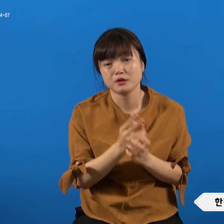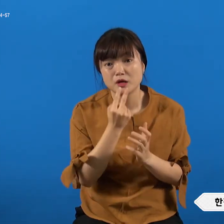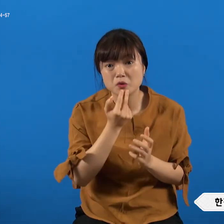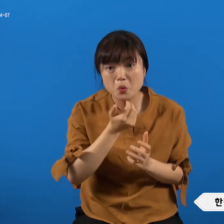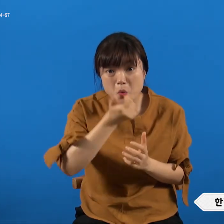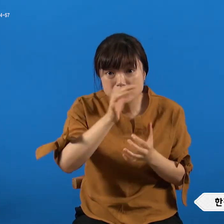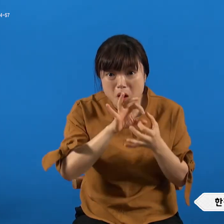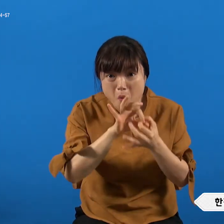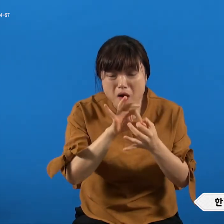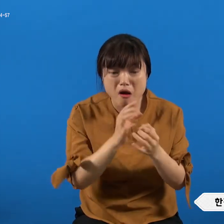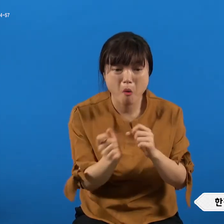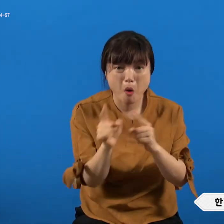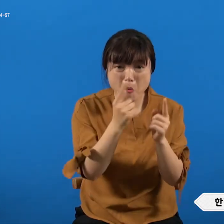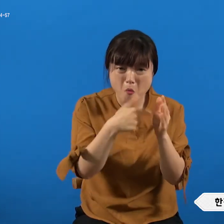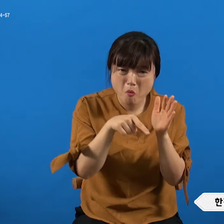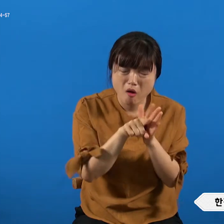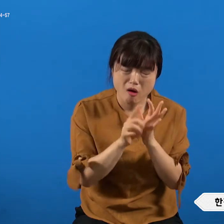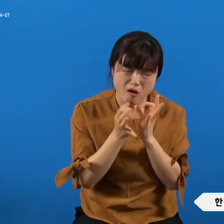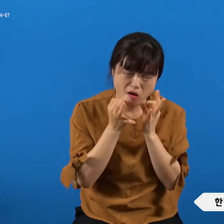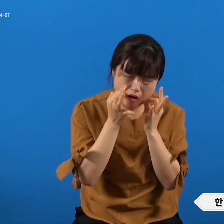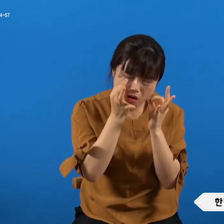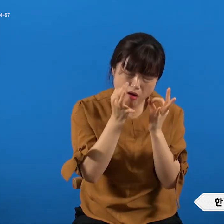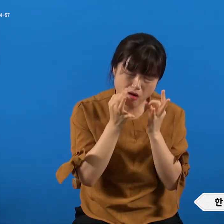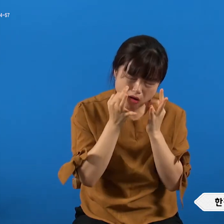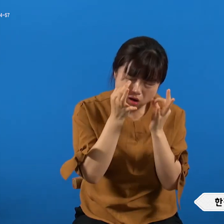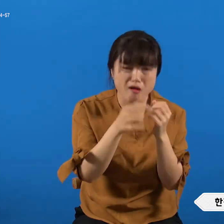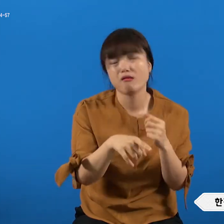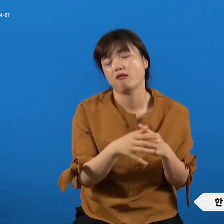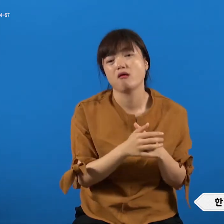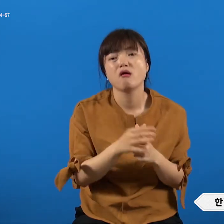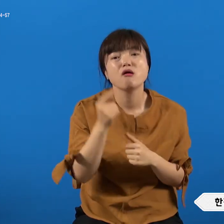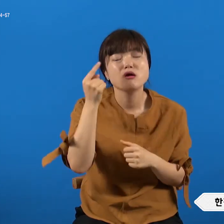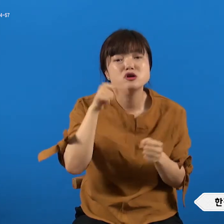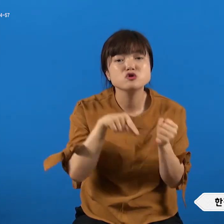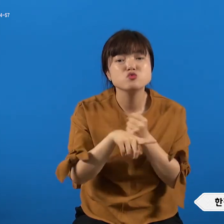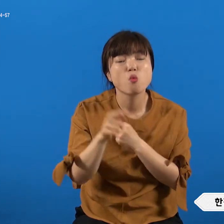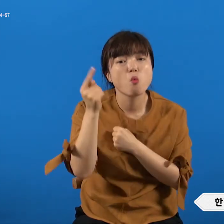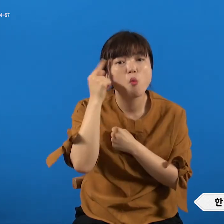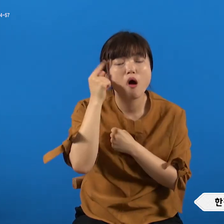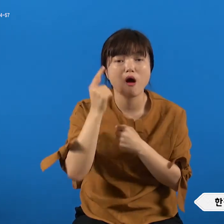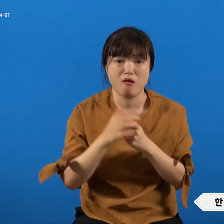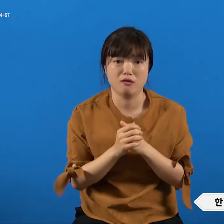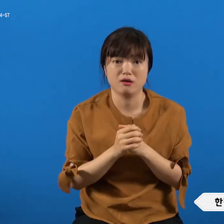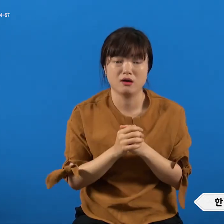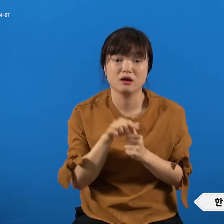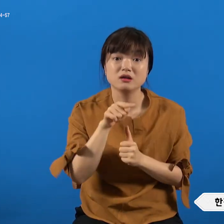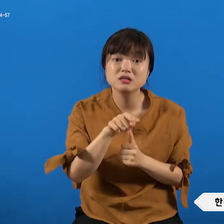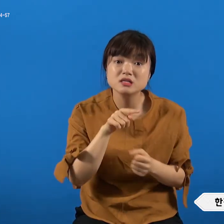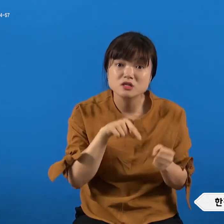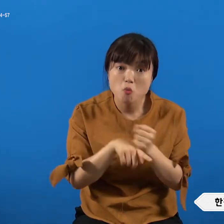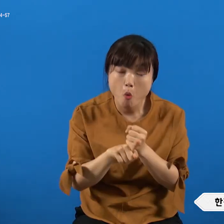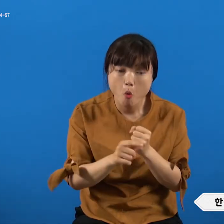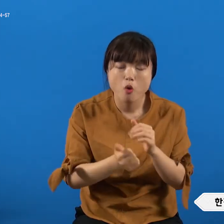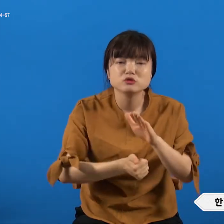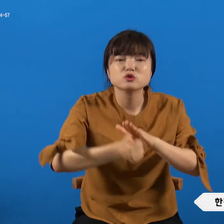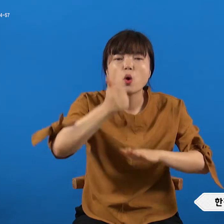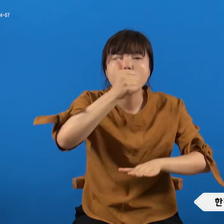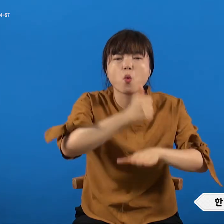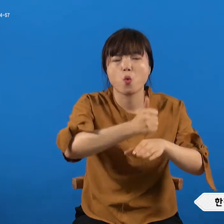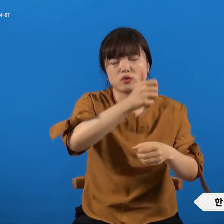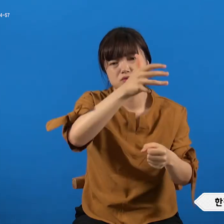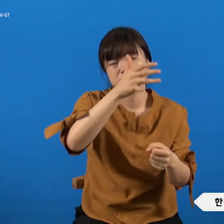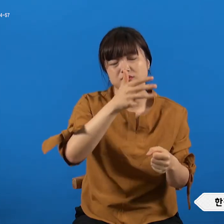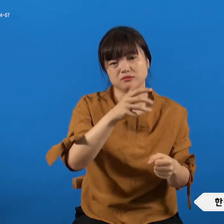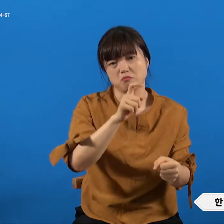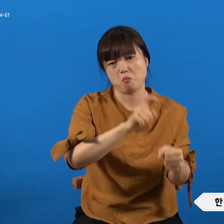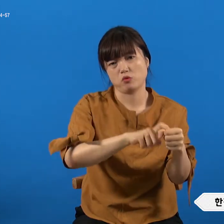요셉이 그 관계를 회복하려고 왜 그렇게 심혈을 기울입니까? 그것이 그의 성공의 철학이었기